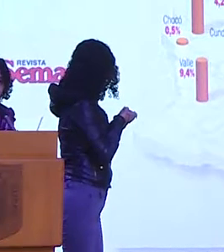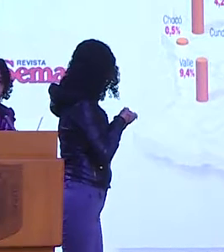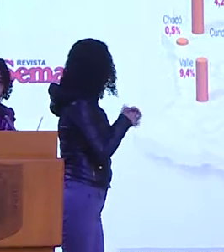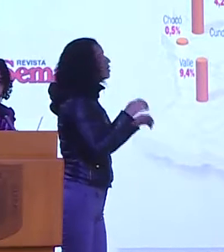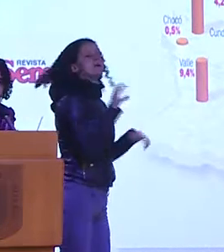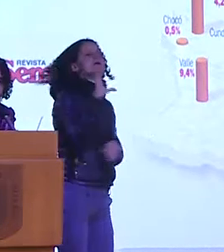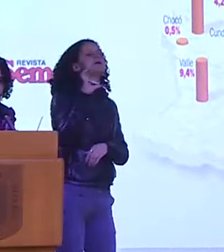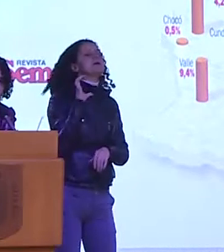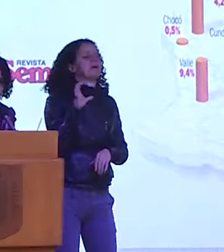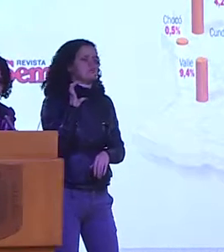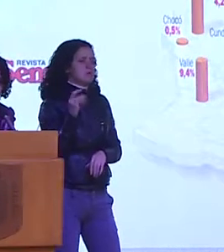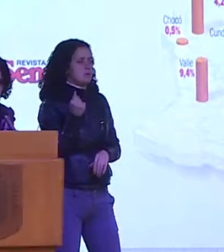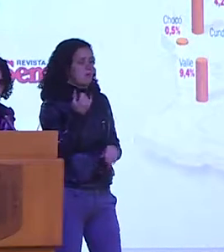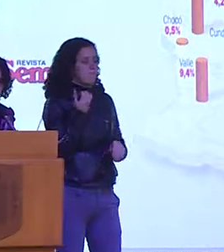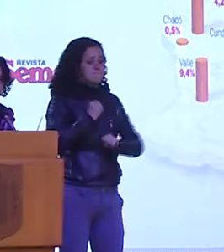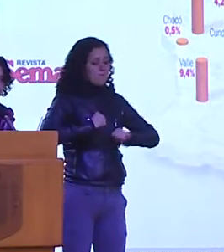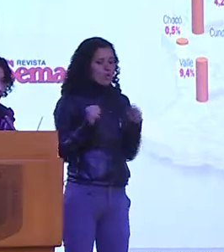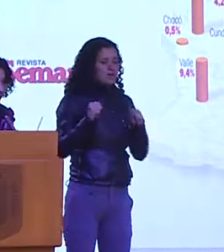el